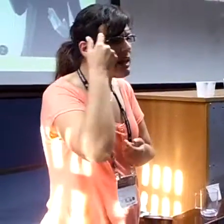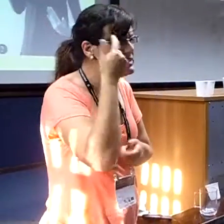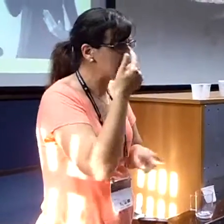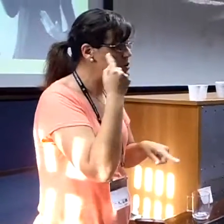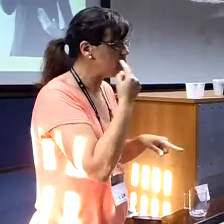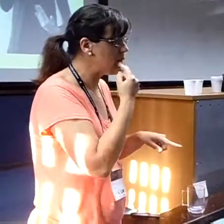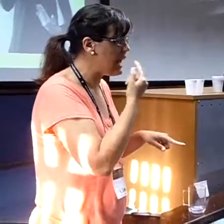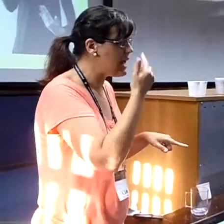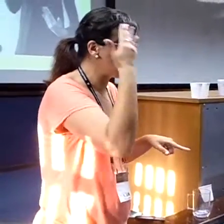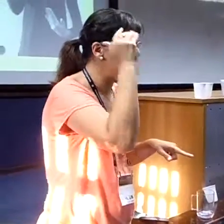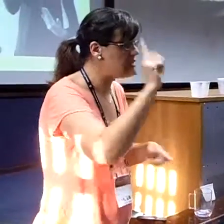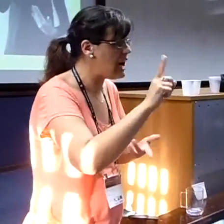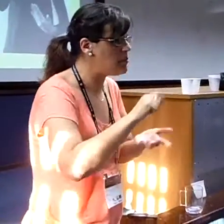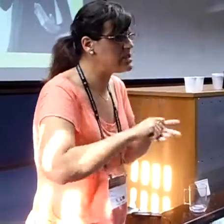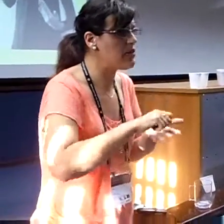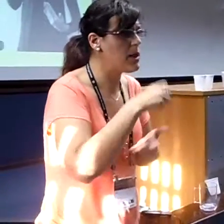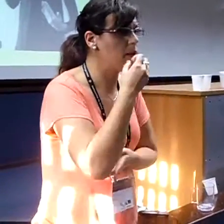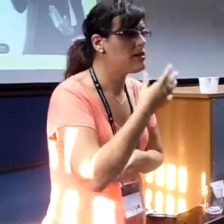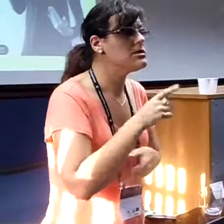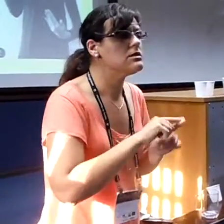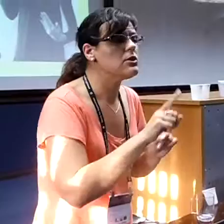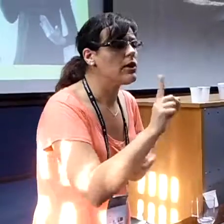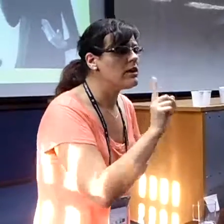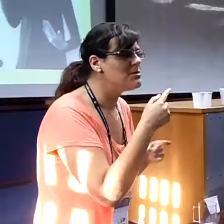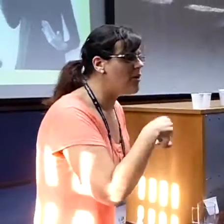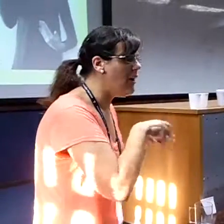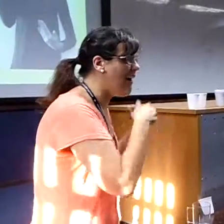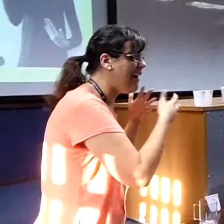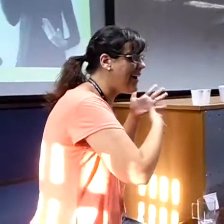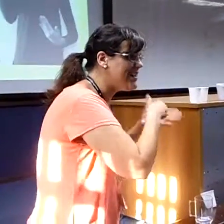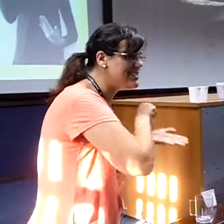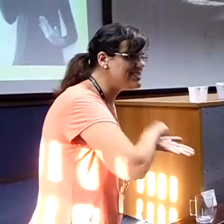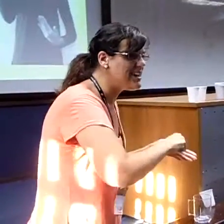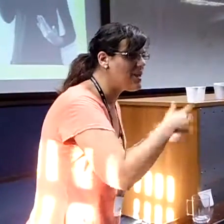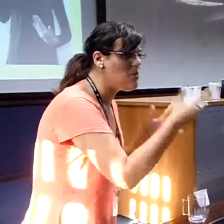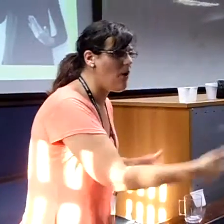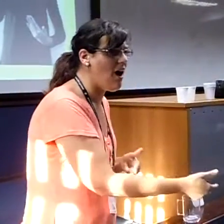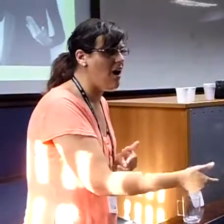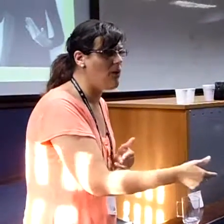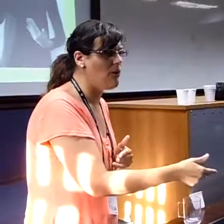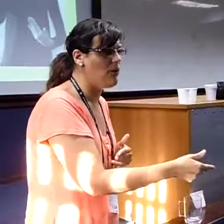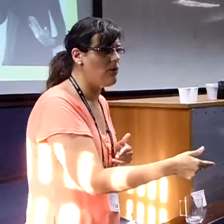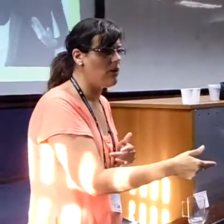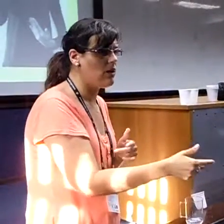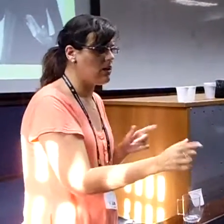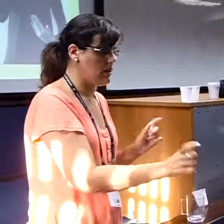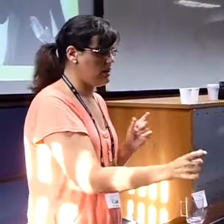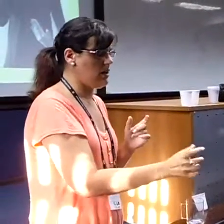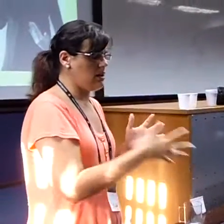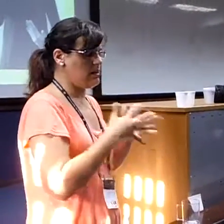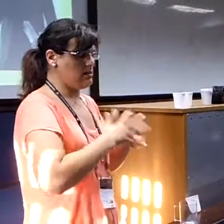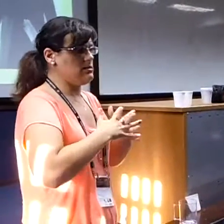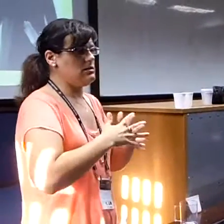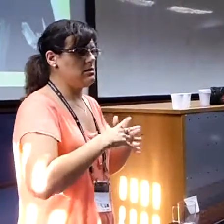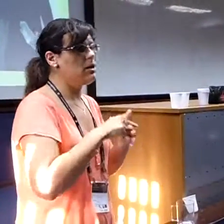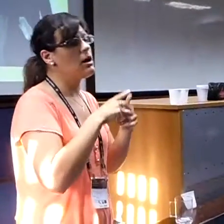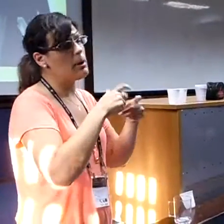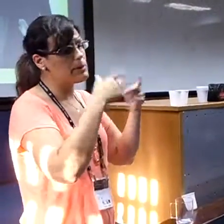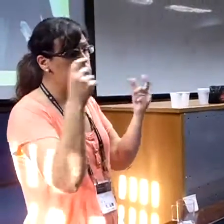língua de sinais. Né? A estrutura da L1, e é diferente, uma estrutura gramatical completamente diferente, não é igual. Então, muitas